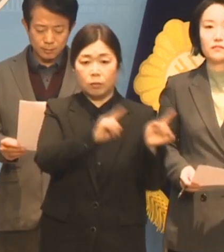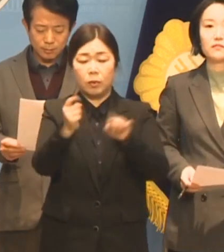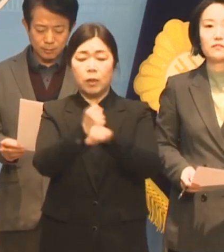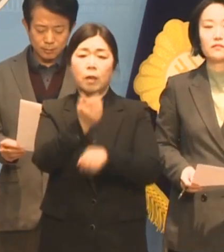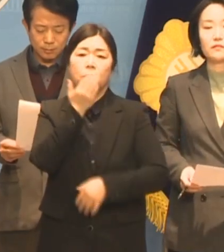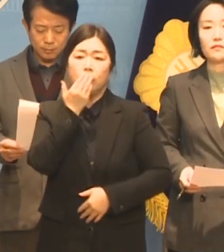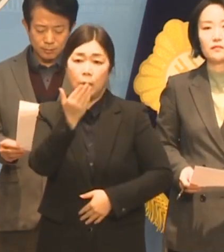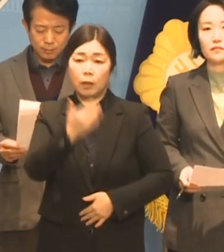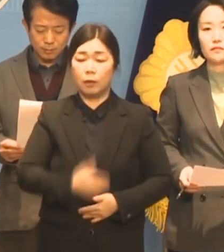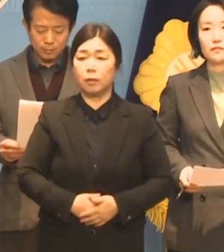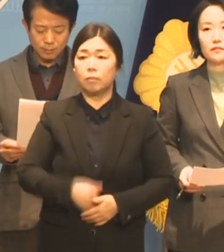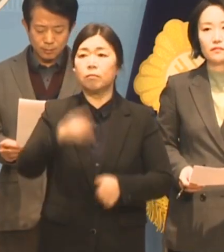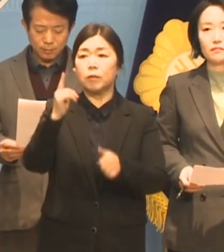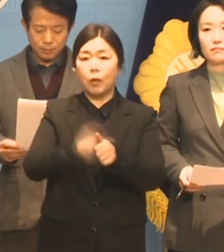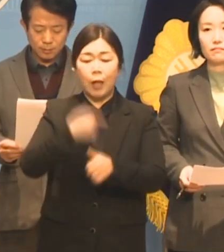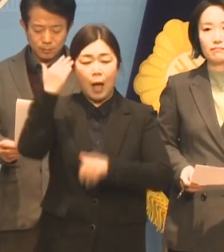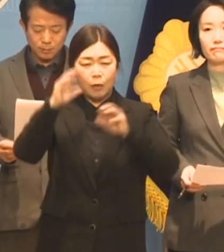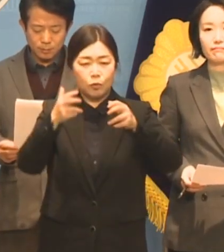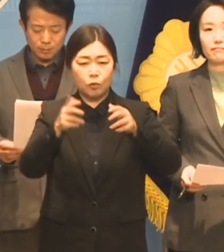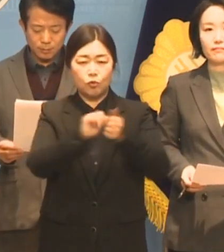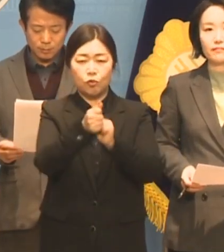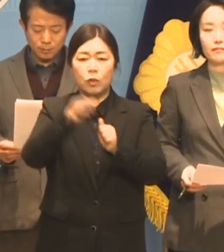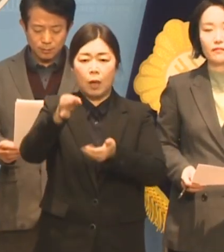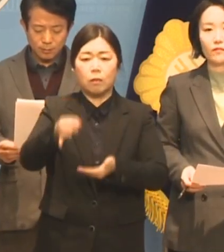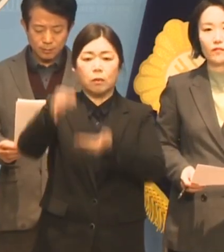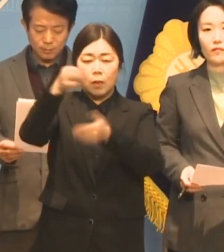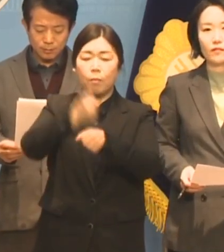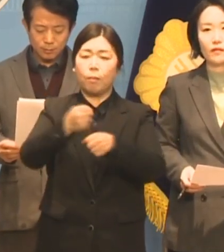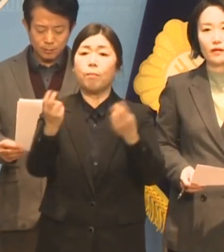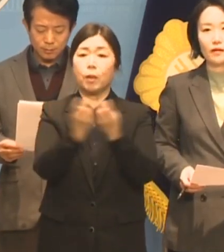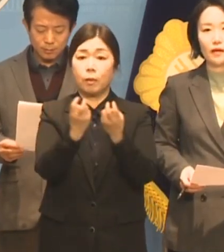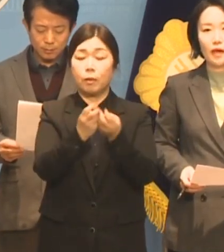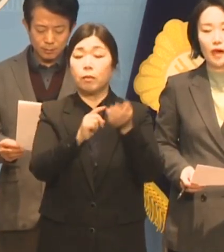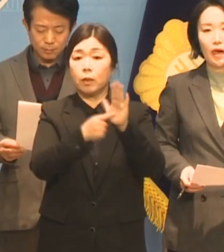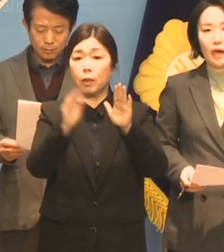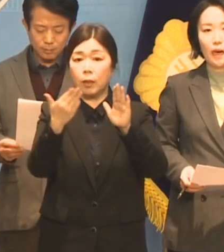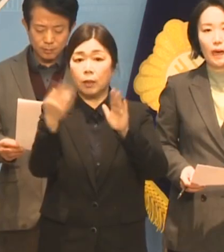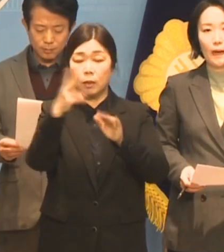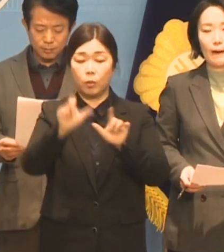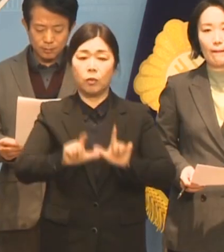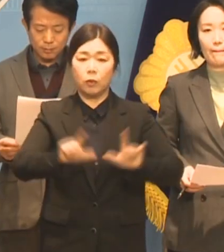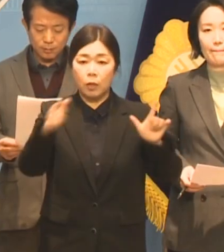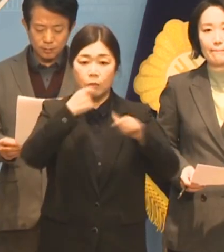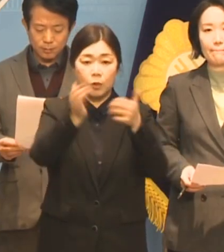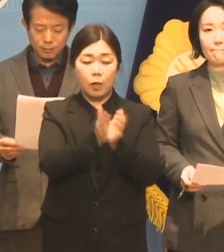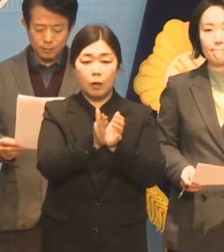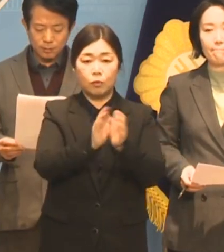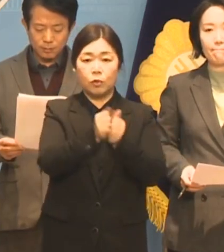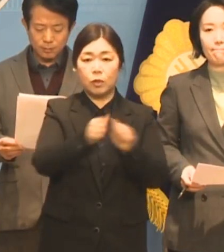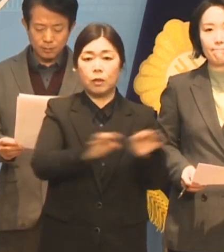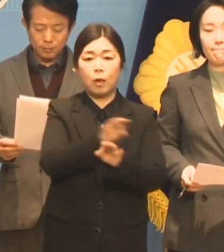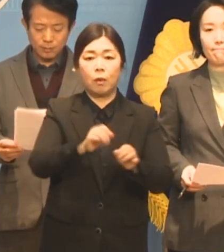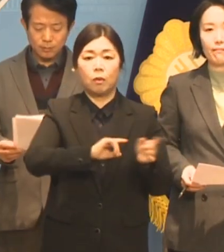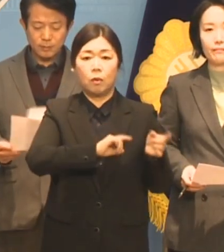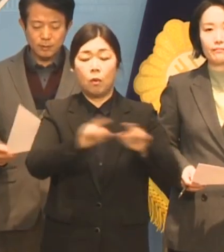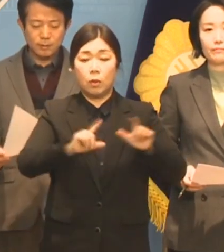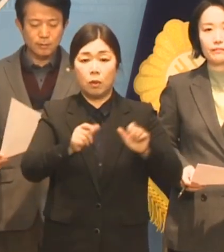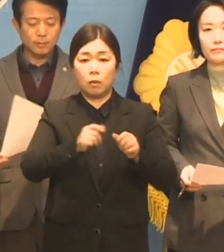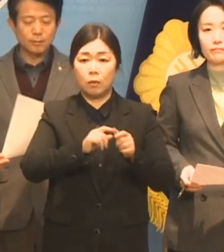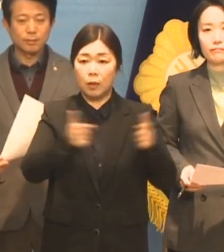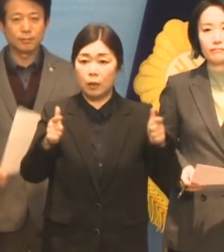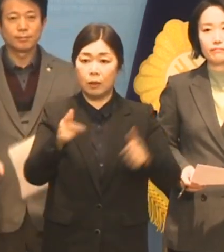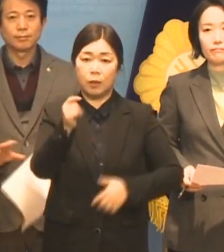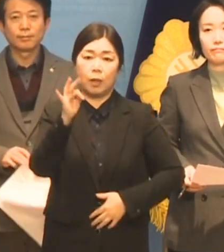위한 첫 걸음입니다. 2025년 2월 25일 더불어민주당 대한민국 주식시장 활성화 TF